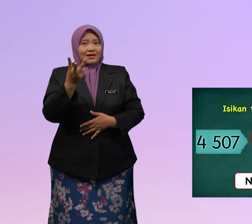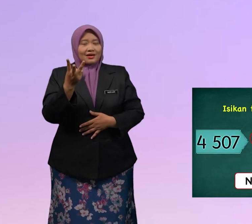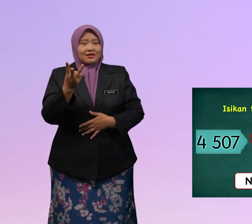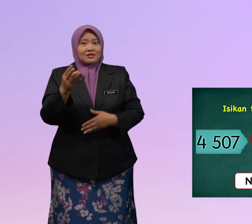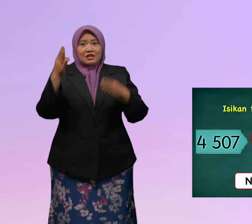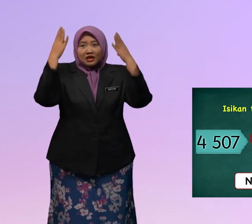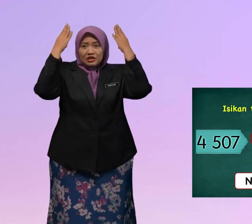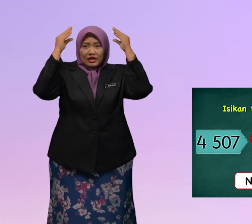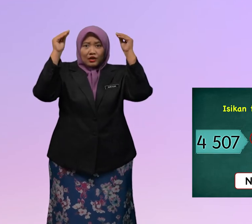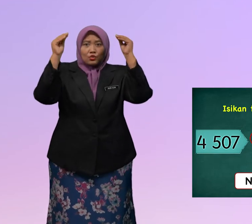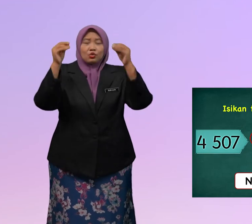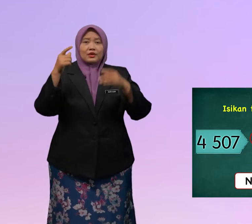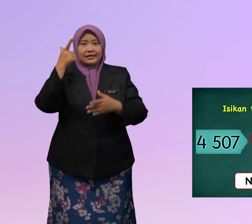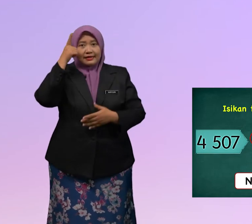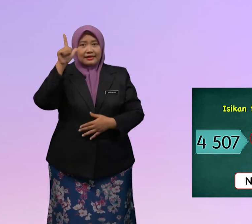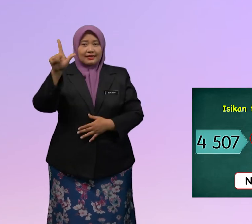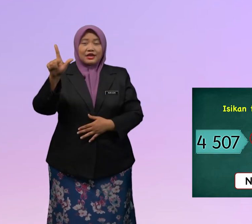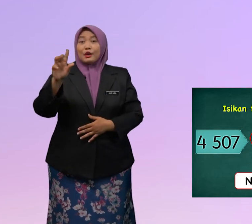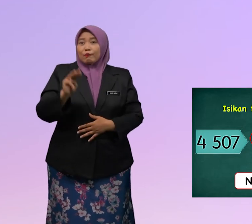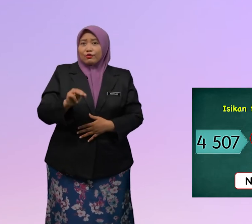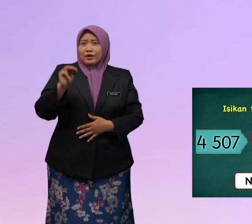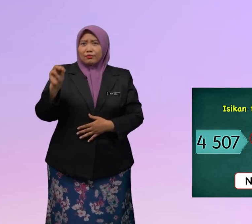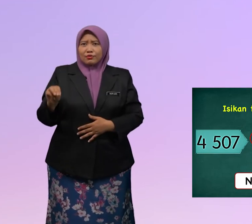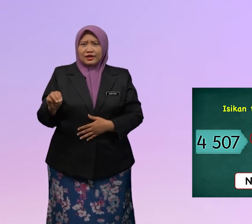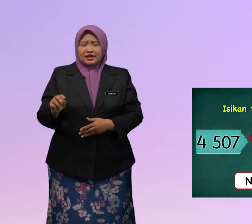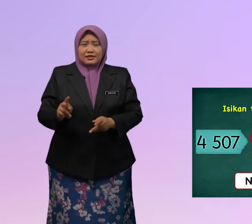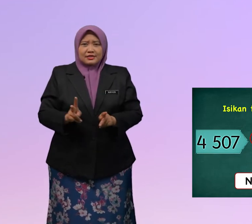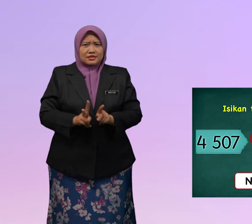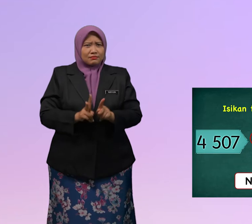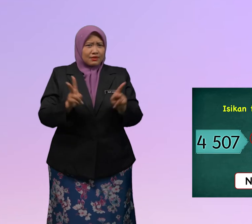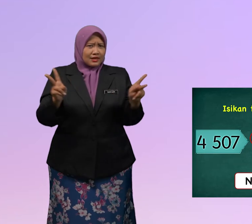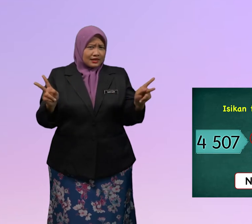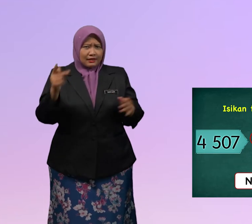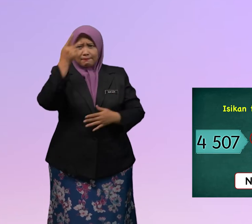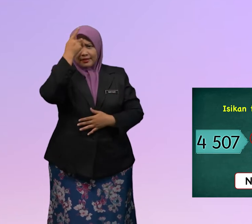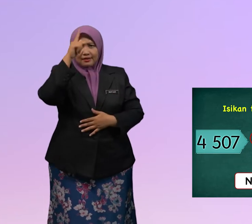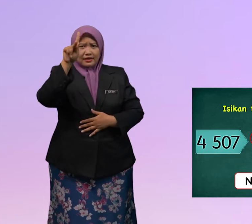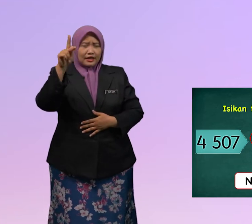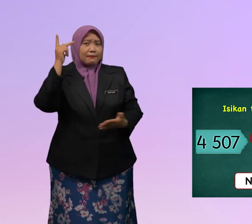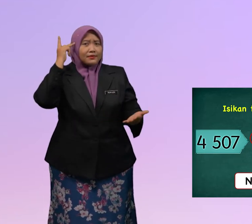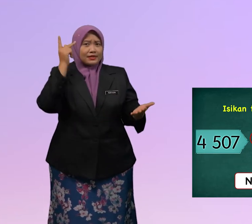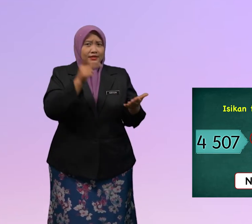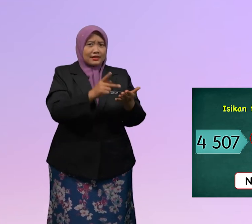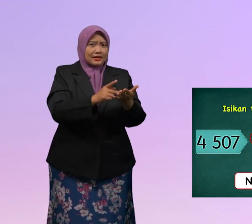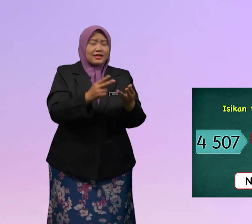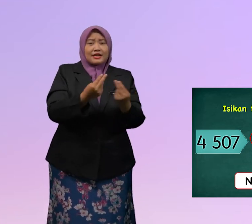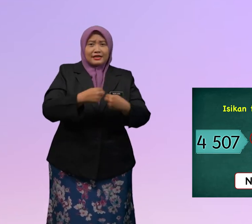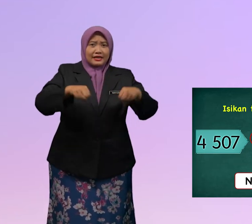Wah! Cikgu lihat murid-murid semakin pandai mengenal